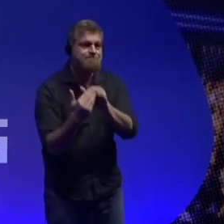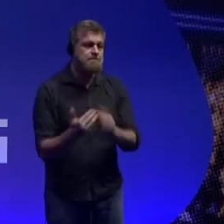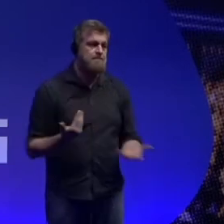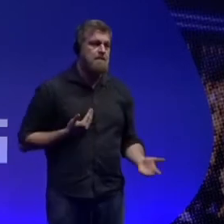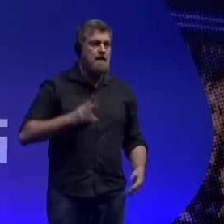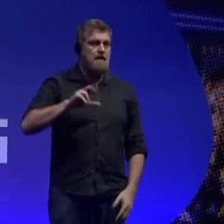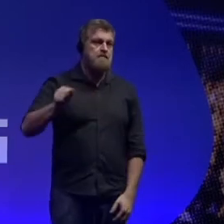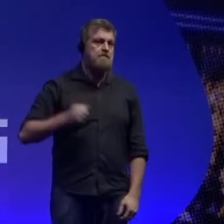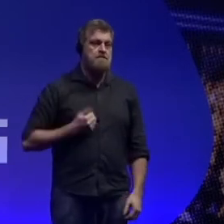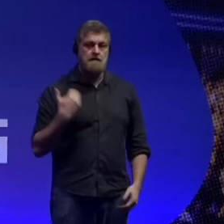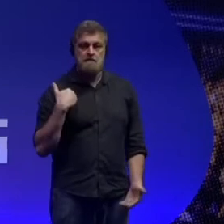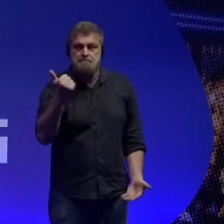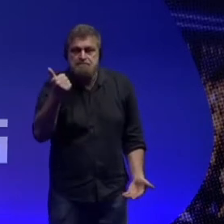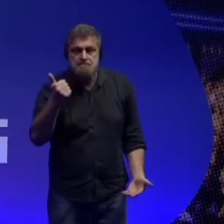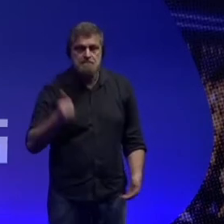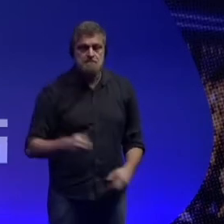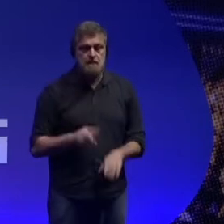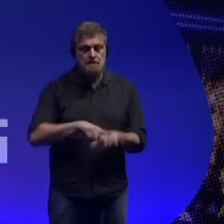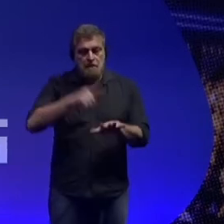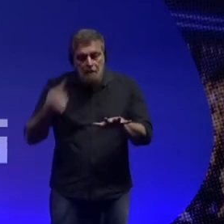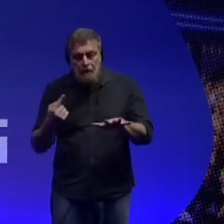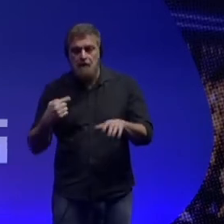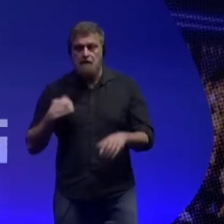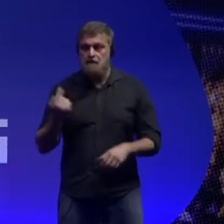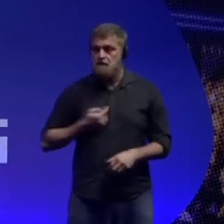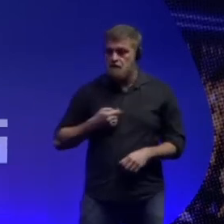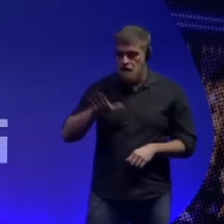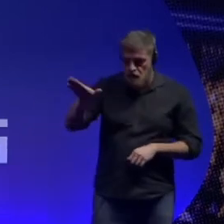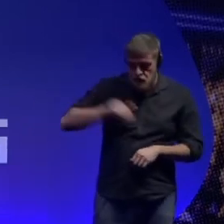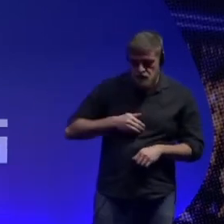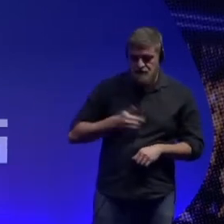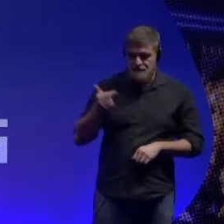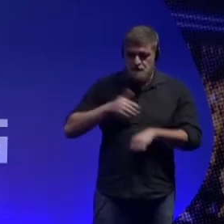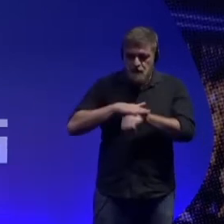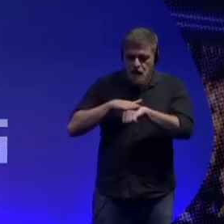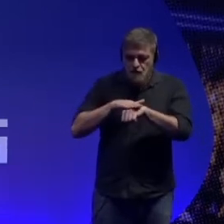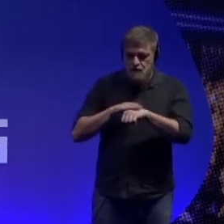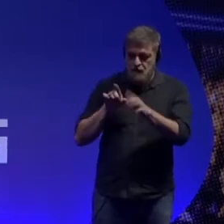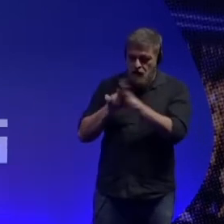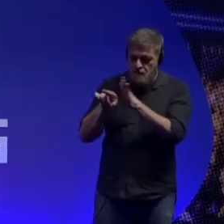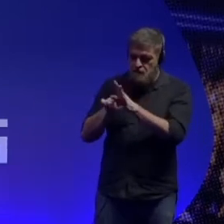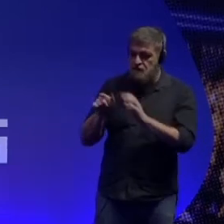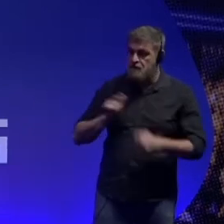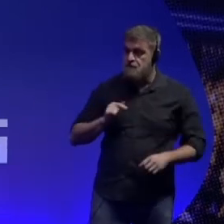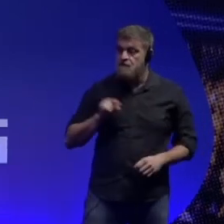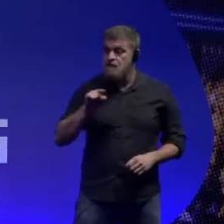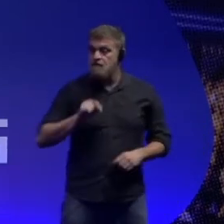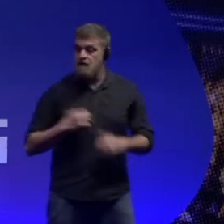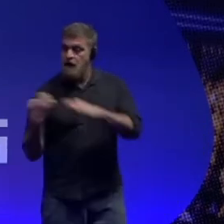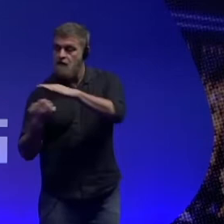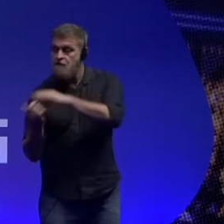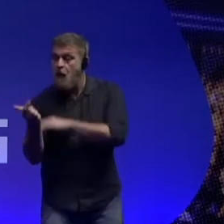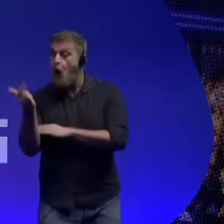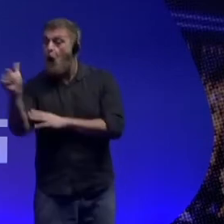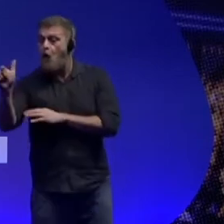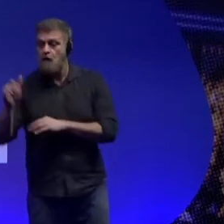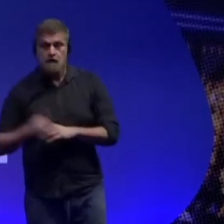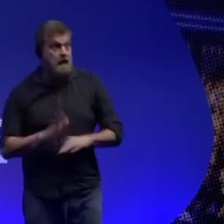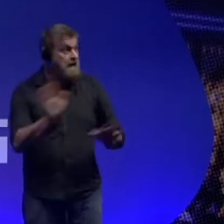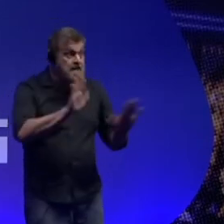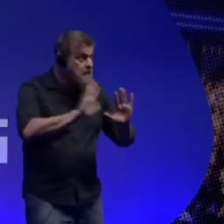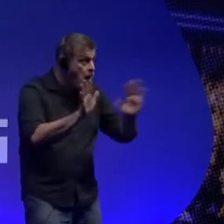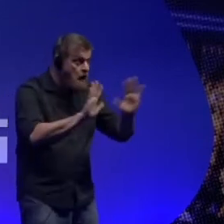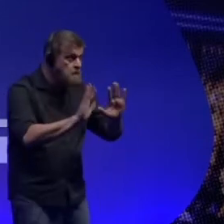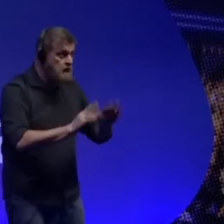E a gente teve algumas conversas, e na segunda conversa, eu acho, eu falei: qual foi a última vez que você aplicou para alguma vaga fora da empresa? Luciano, pelo amor de Deus, você não está